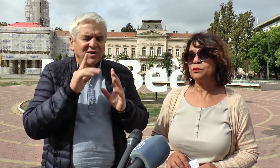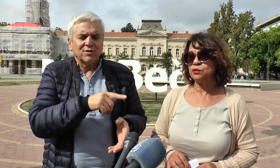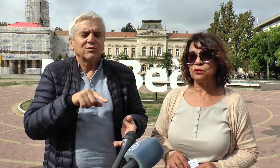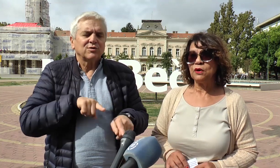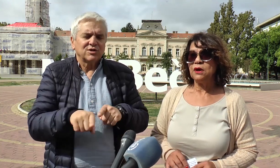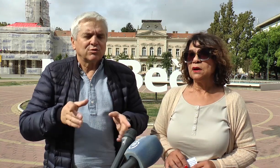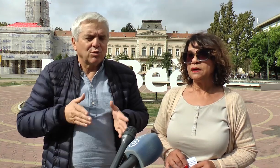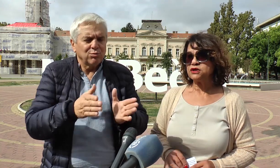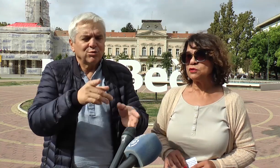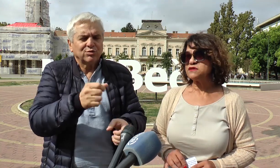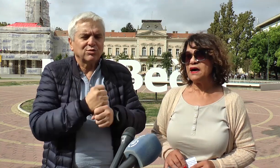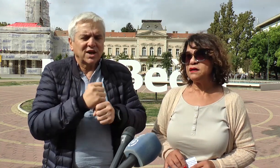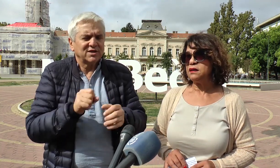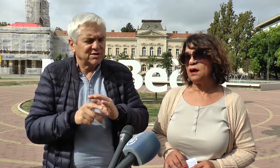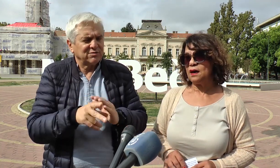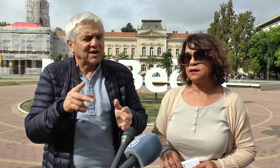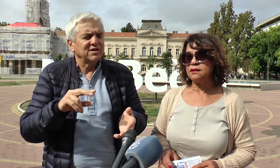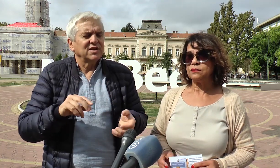valamit megoldanunk, valószínűleg jövőre.